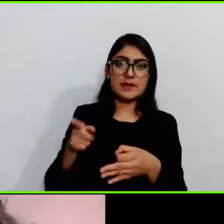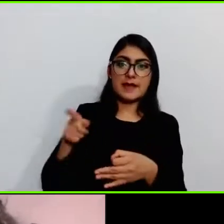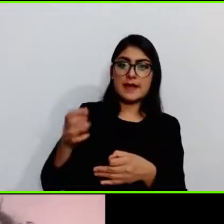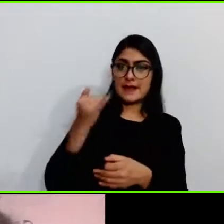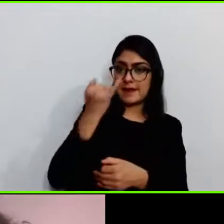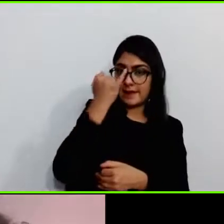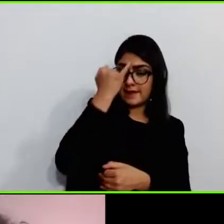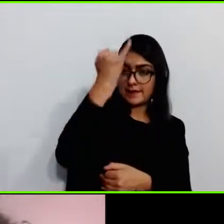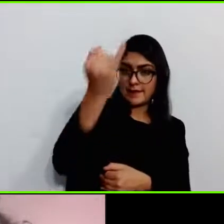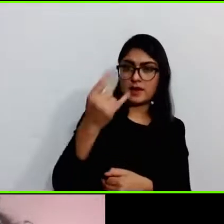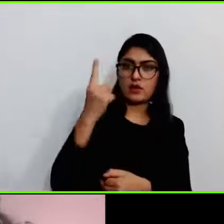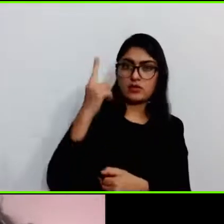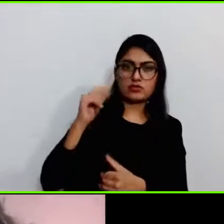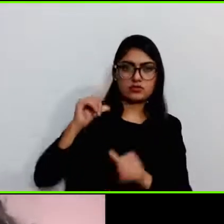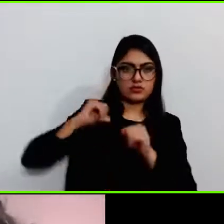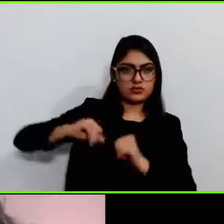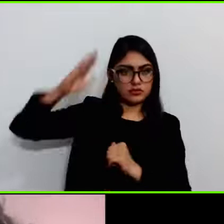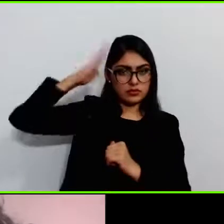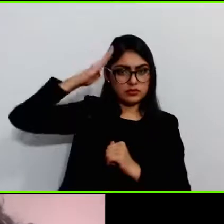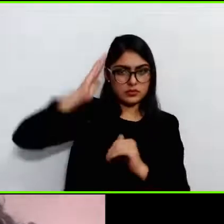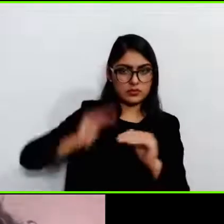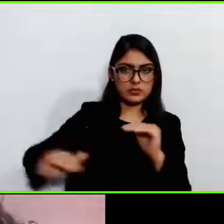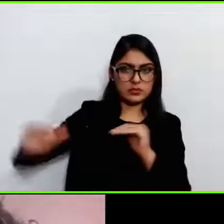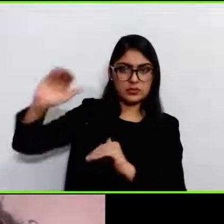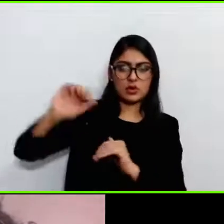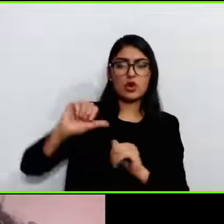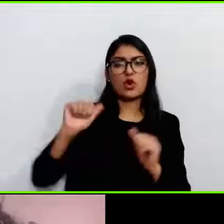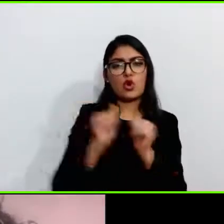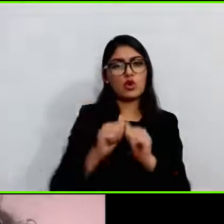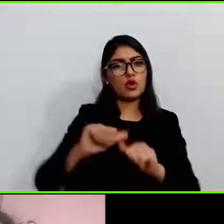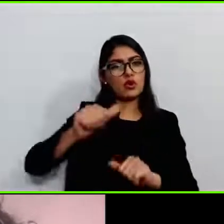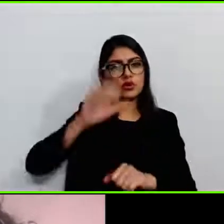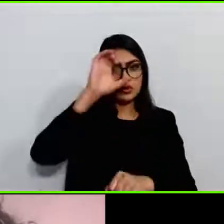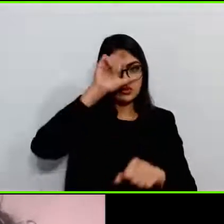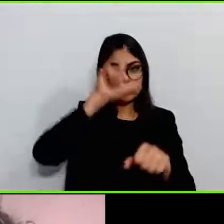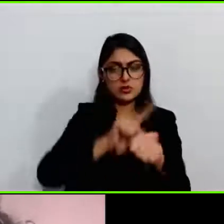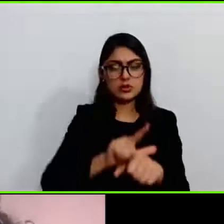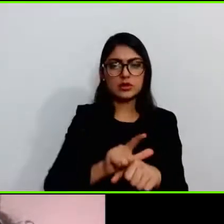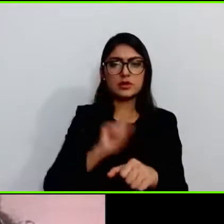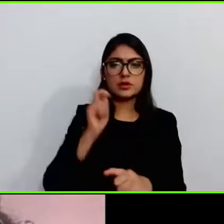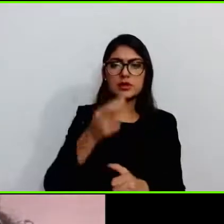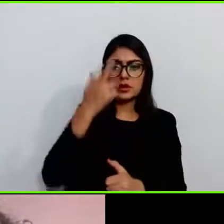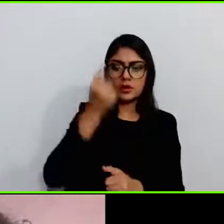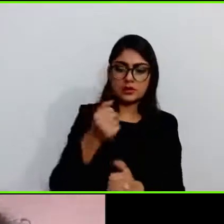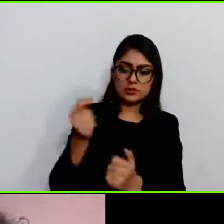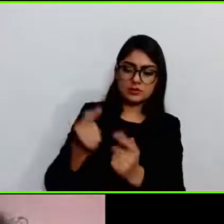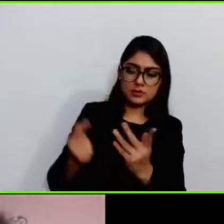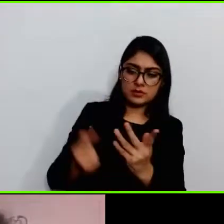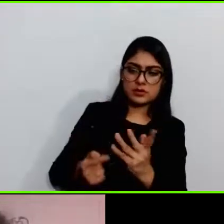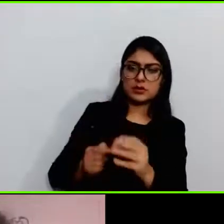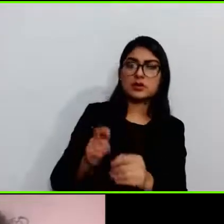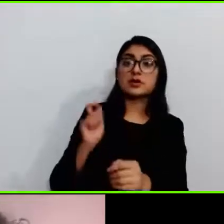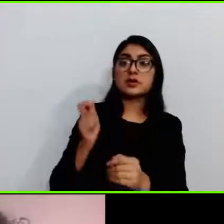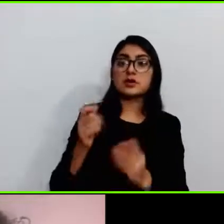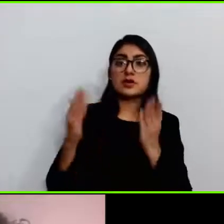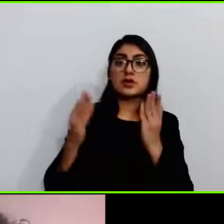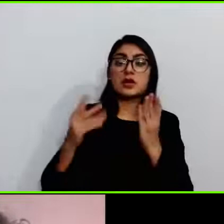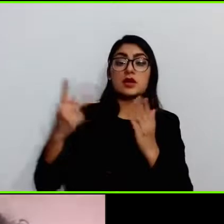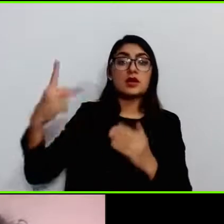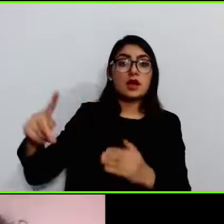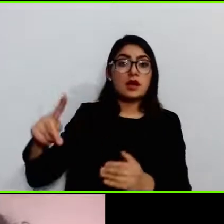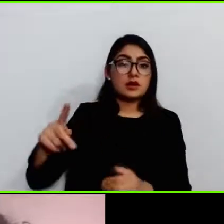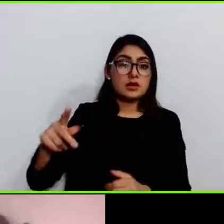del autoritarismo frente a una cultura de la justificación. Y esa cultura de la justificación básicamente consiste en que las autoridades están obligadas a